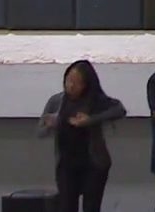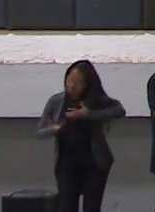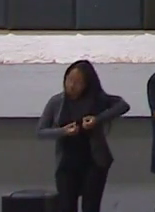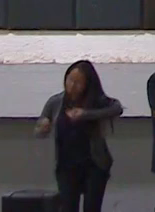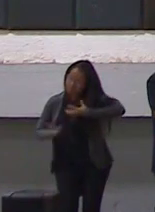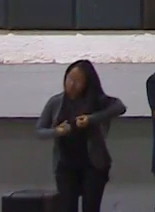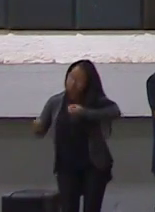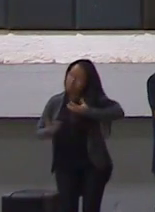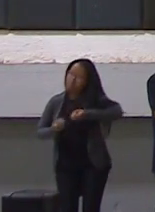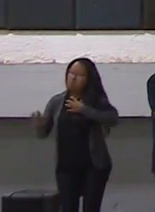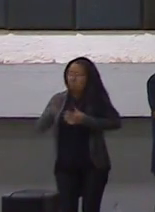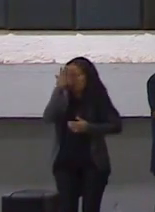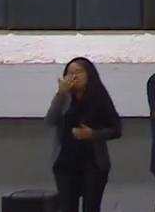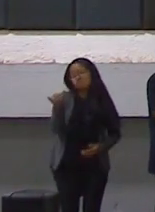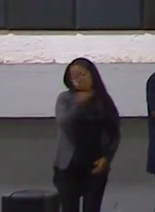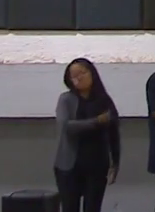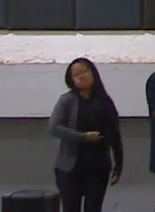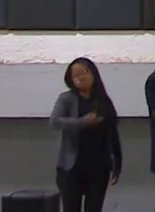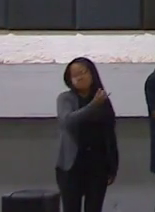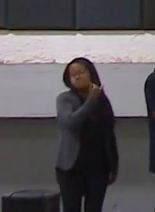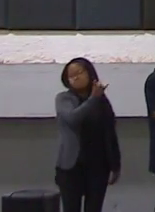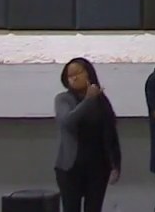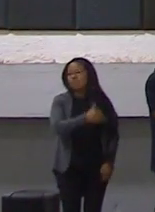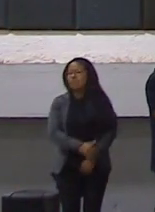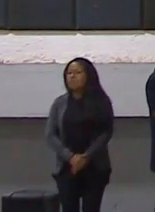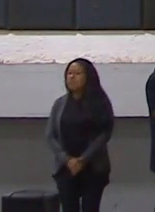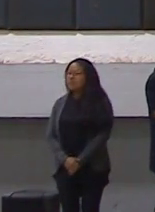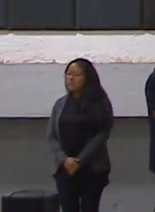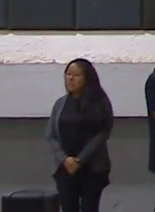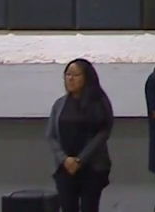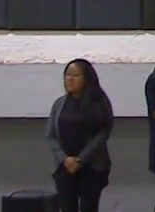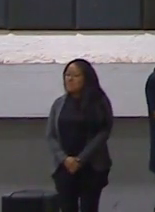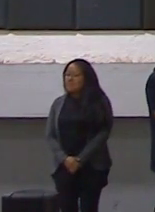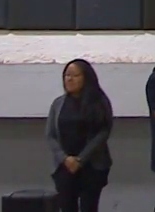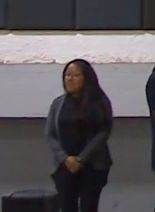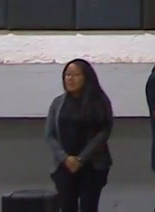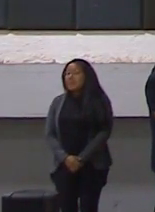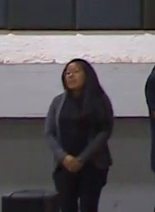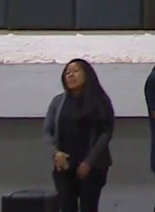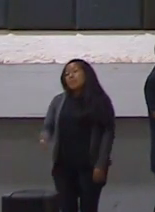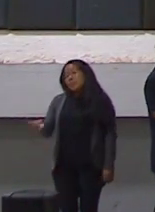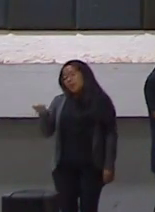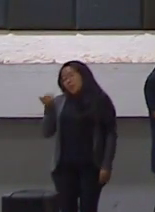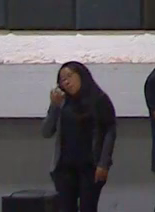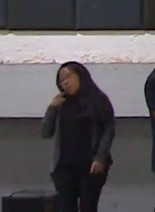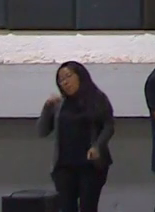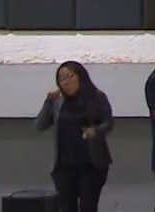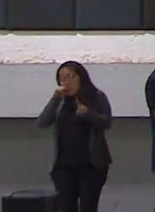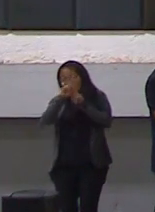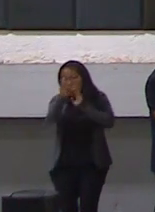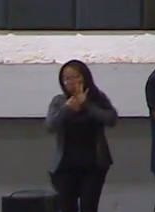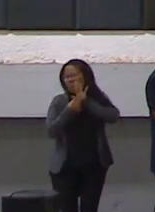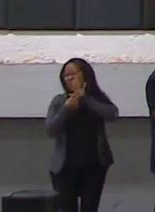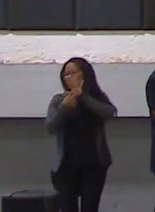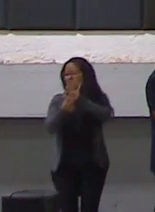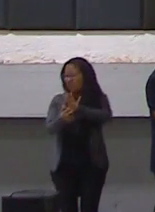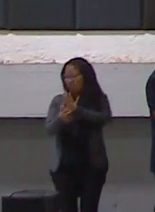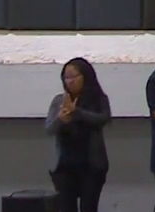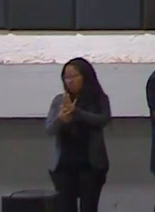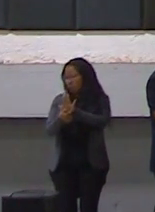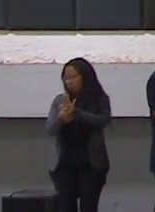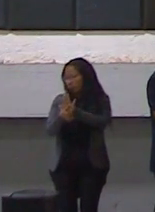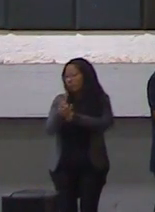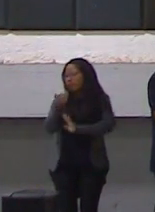los tenemos entonces cuando habla cuando la idea de mostrar paralelamente es que